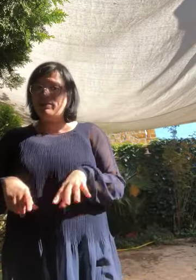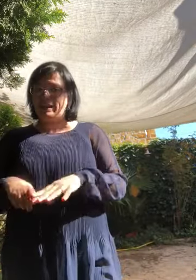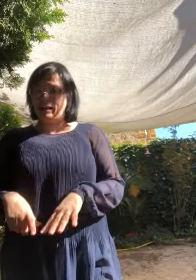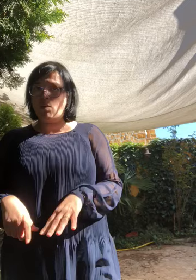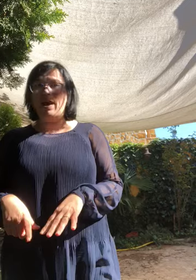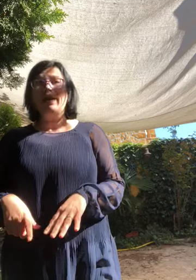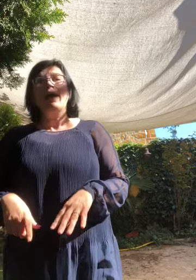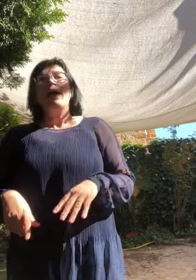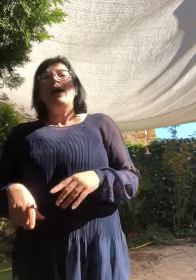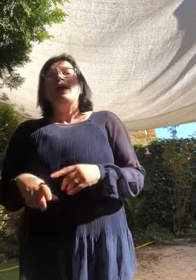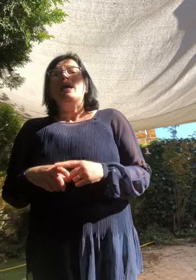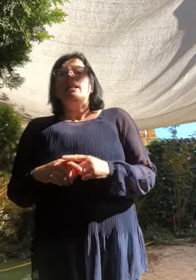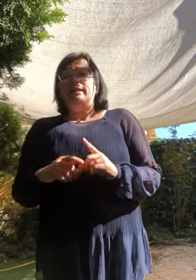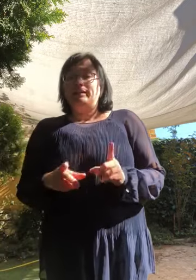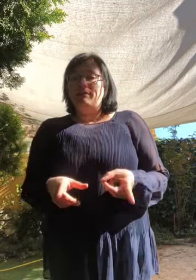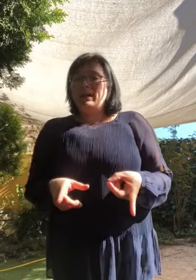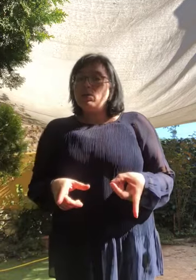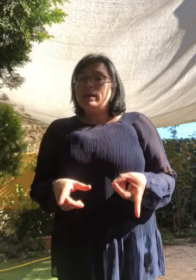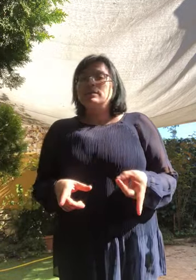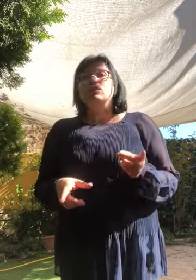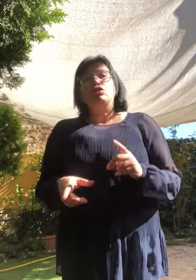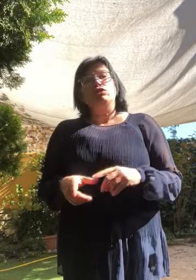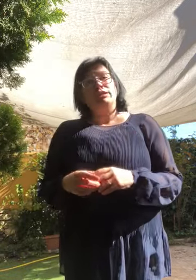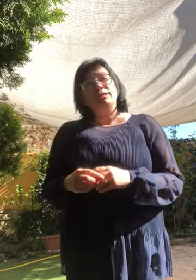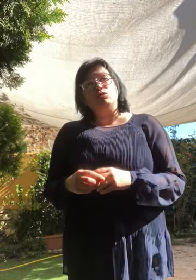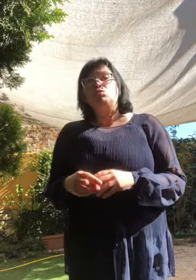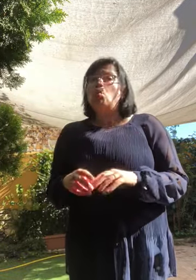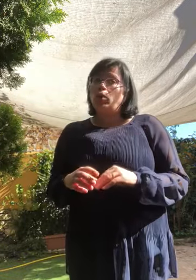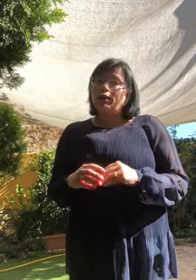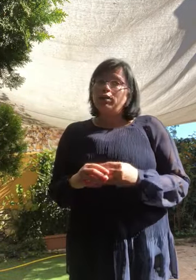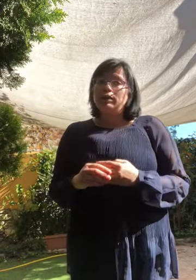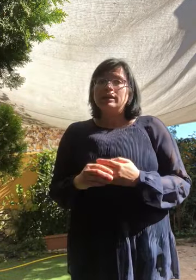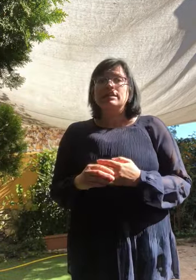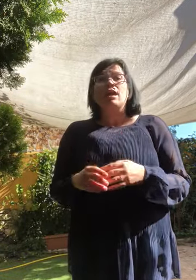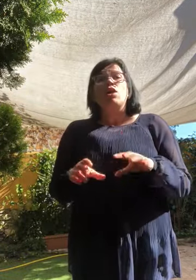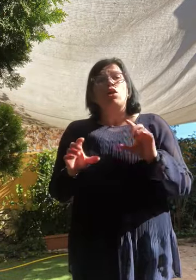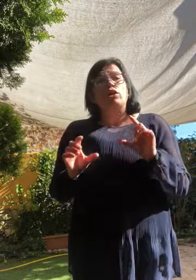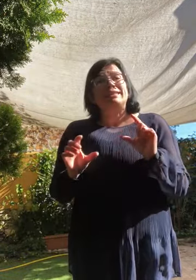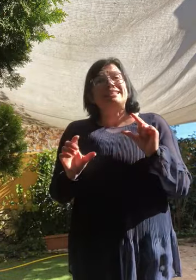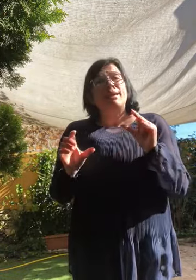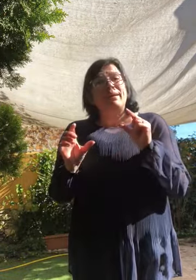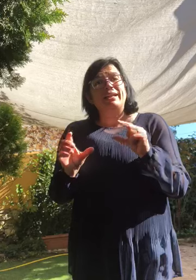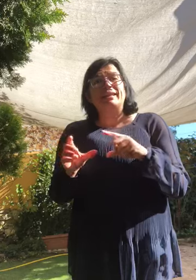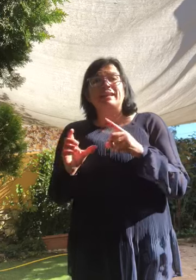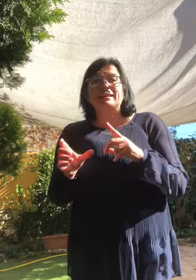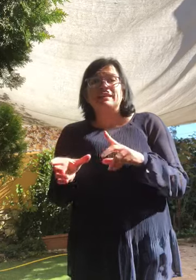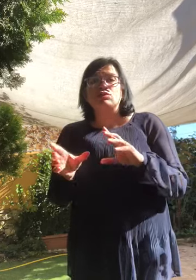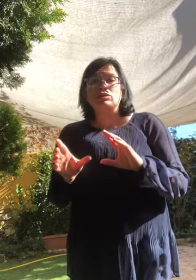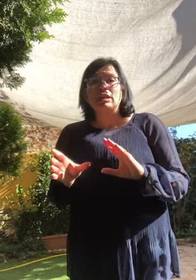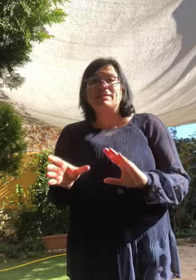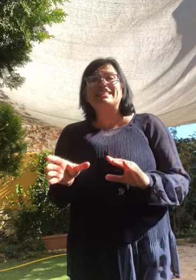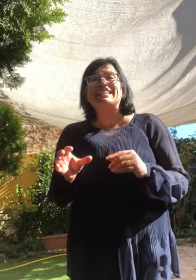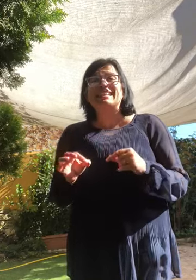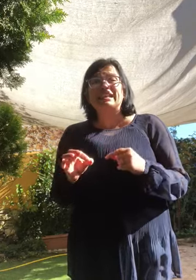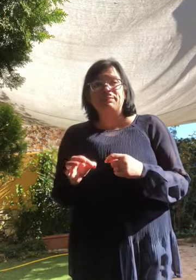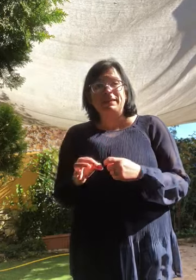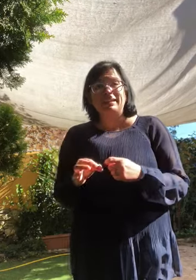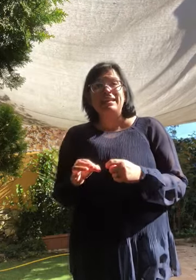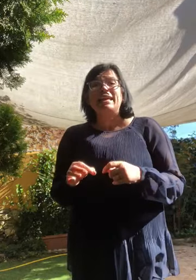de lengua. El trabalenguas son textos u oraciones cortas que aparecen letras o sílabas que se repiten y